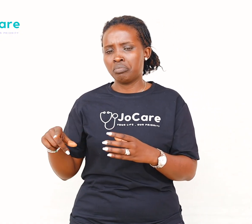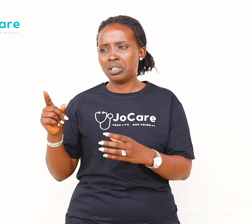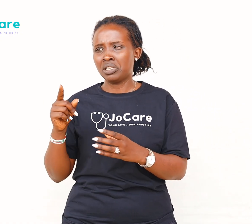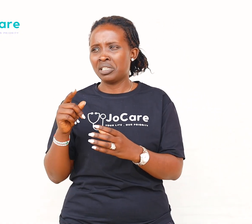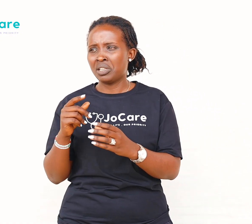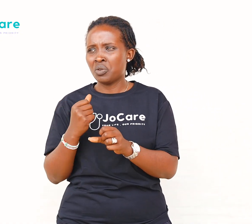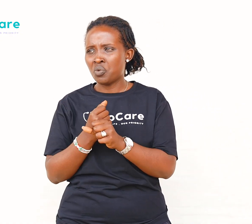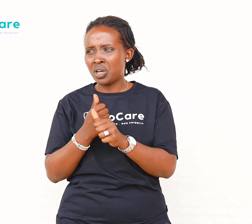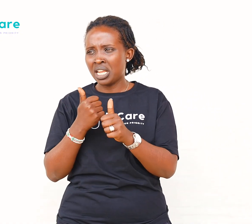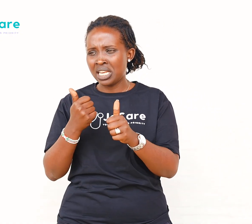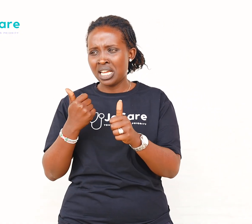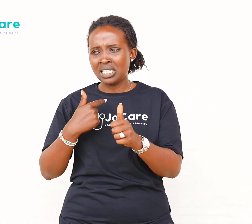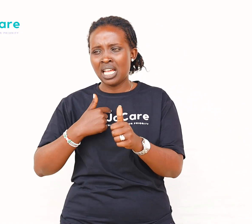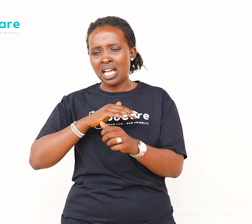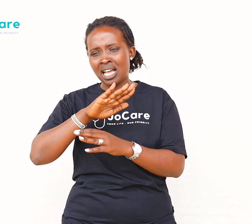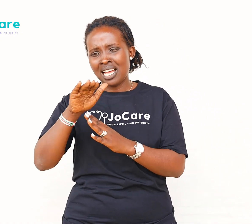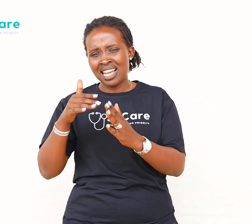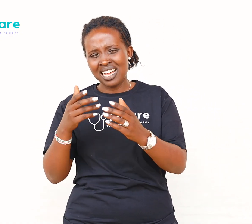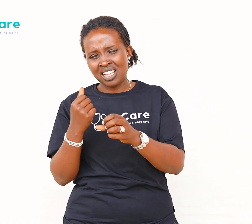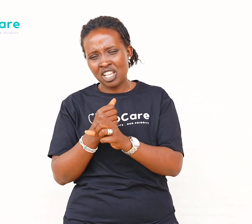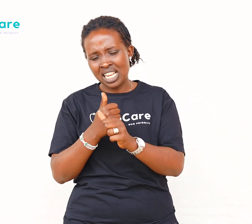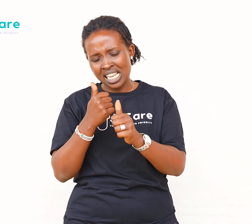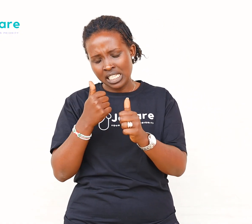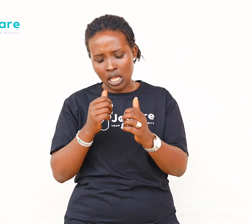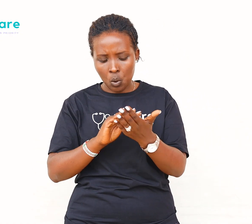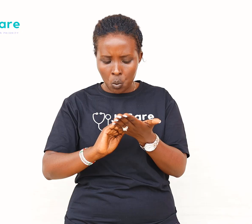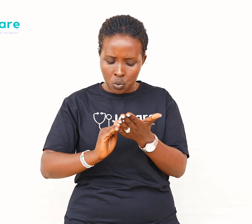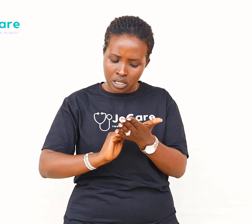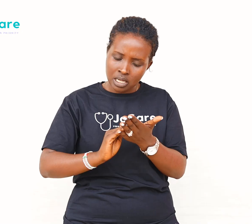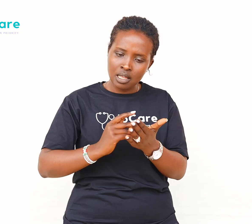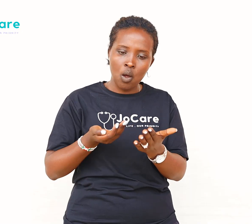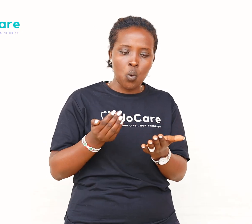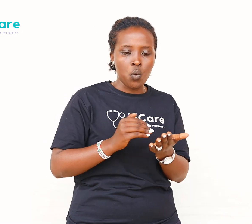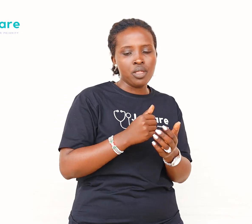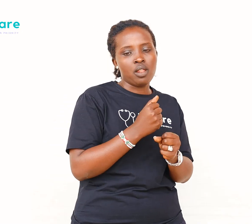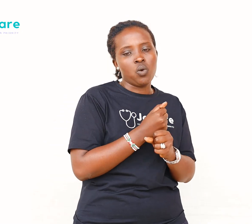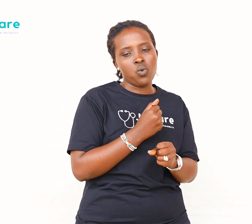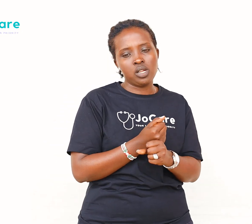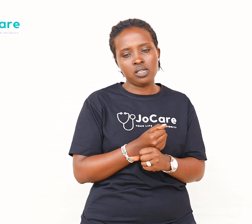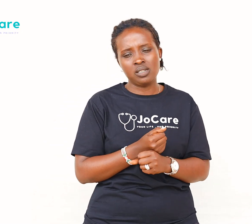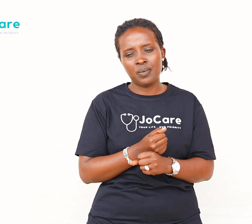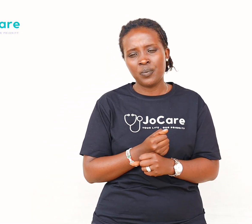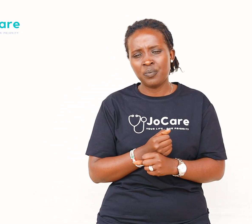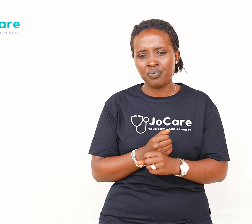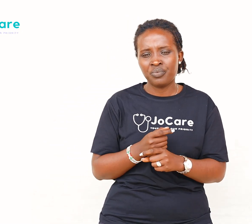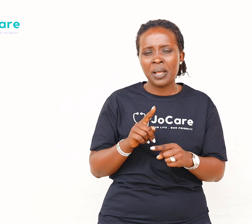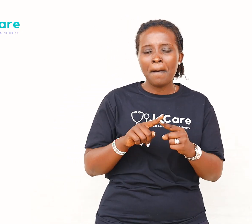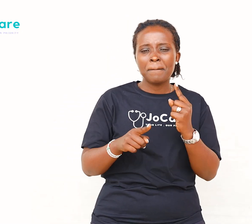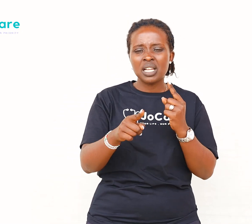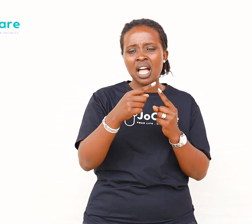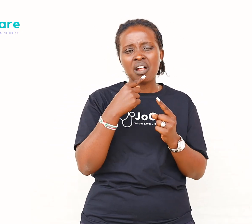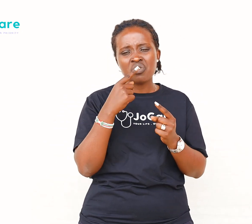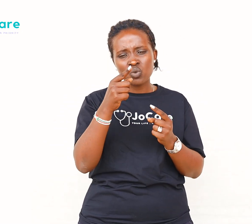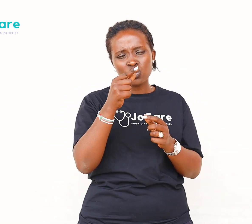agatunganya, akakoza neza, ubundi akongera agakoresha. Yego, ngira ngo nk'uko abivuze, utwo dukoresho